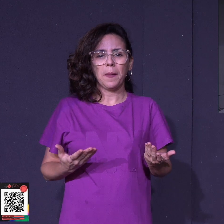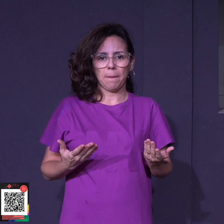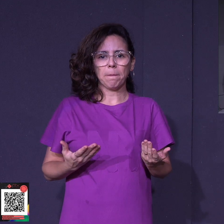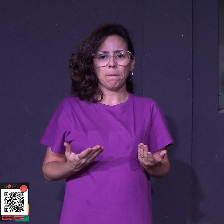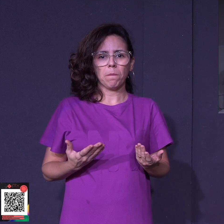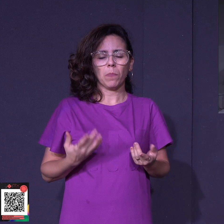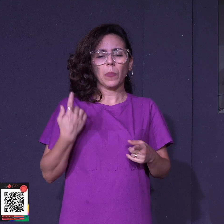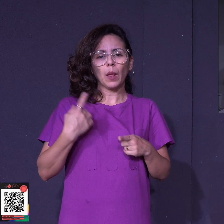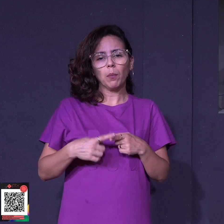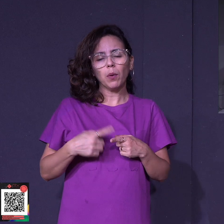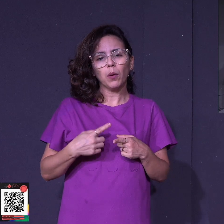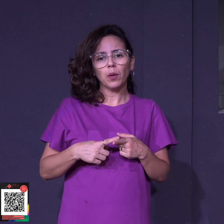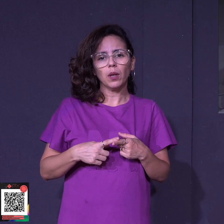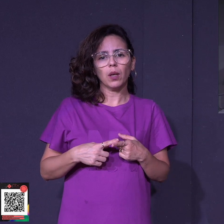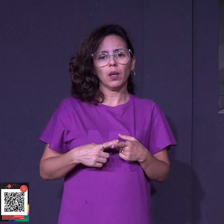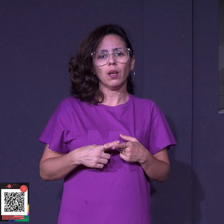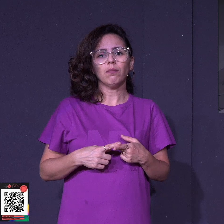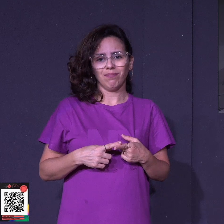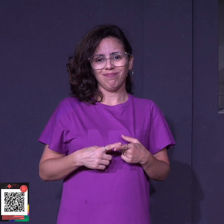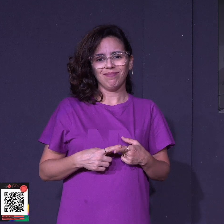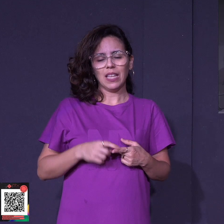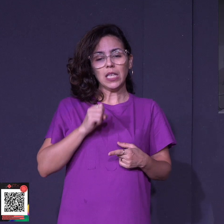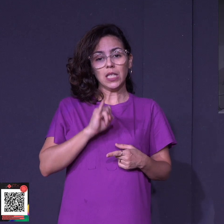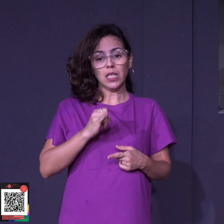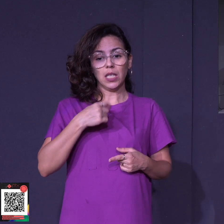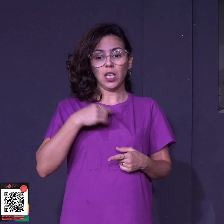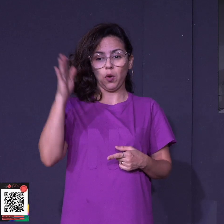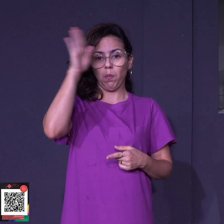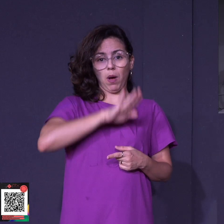praticado voltaria na mesma proporção.